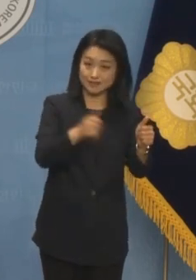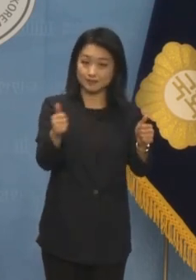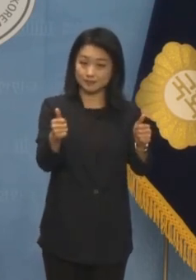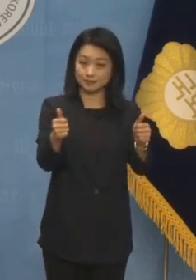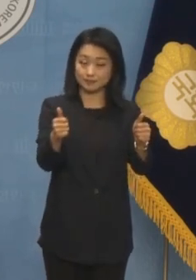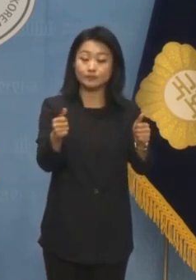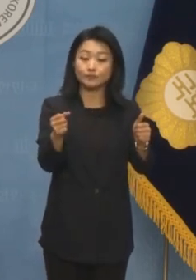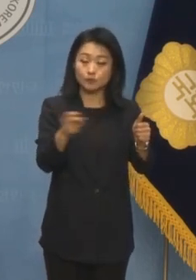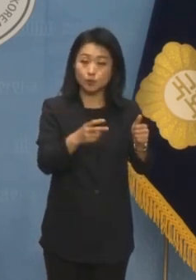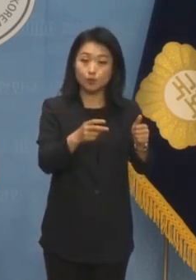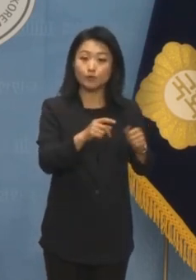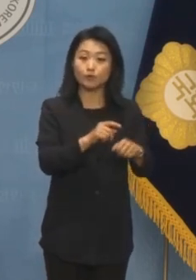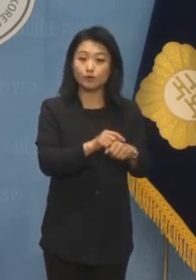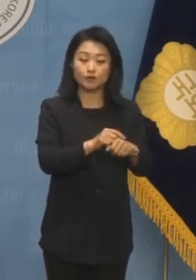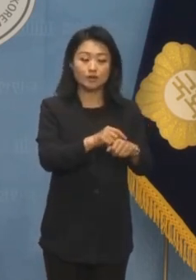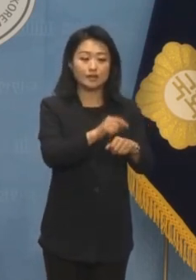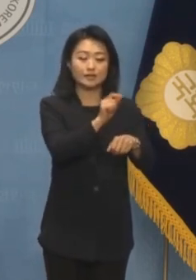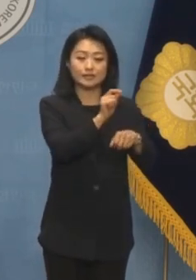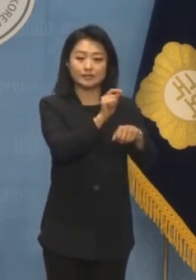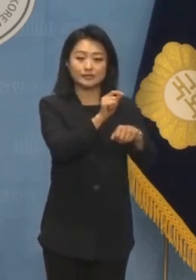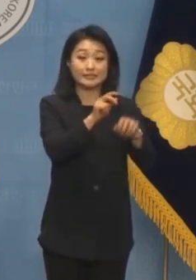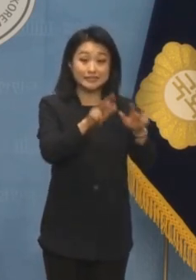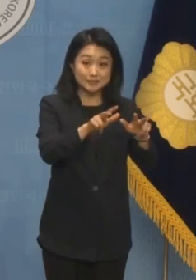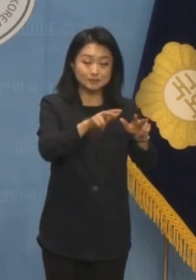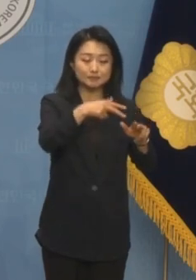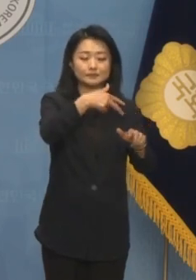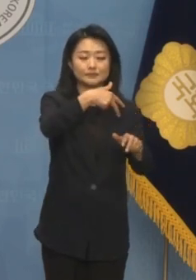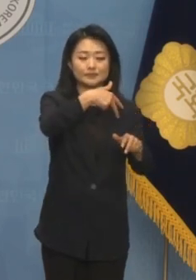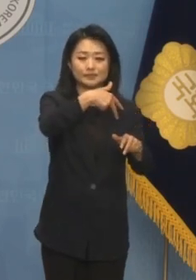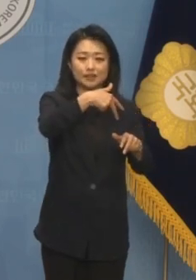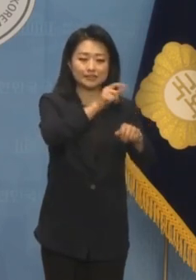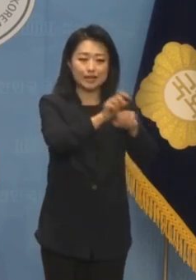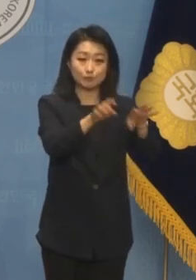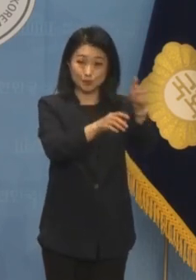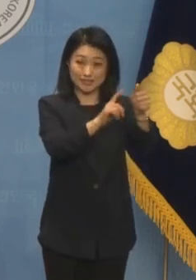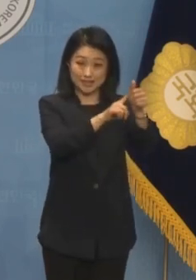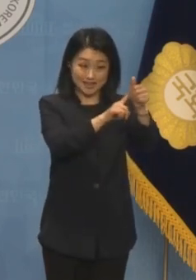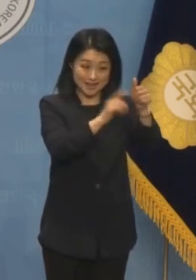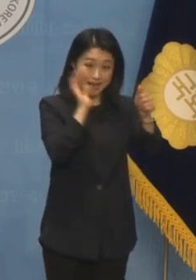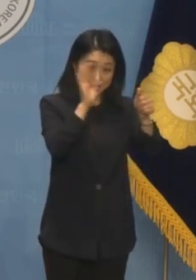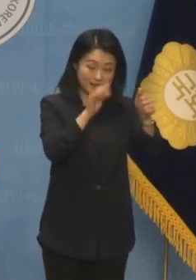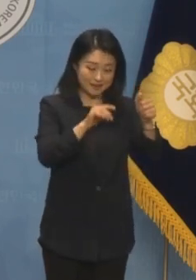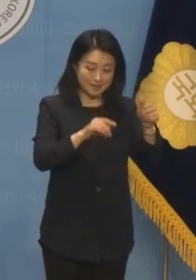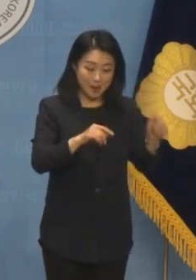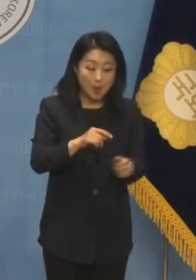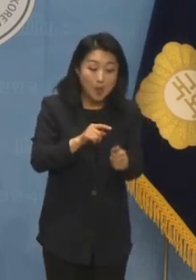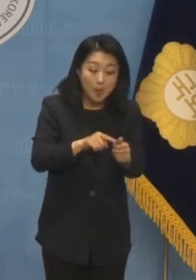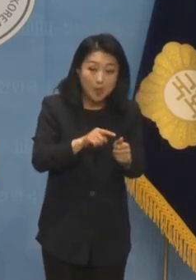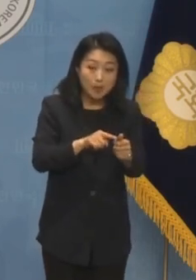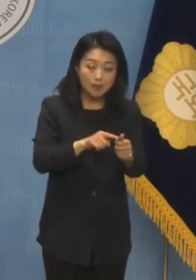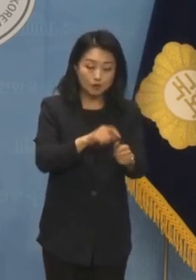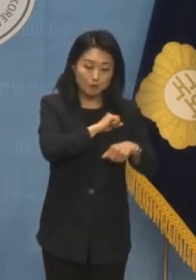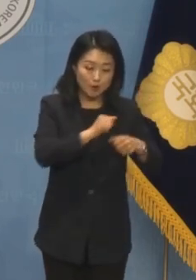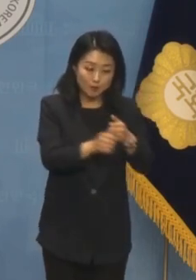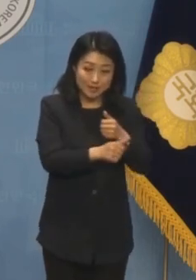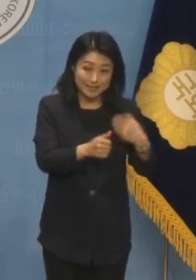여당 간사 예정자 성일종 의원의 긴밀한 소통이 의미하는 것은 무엇일까요?